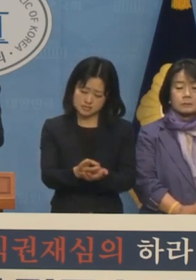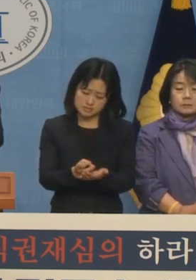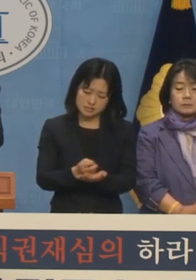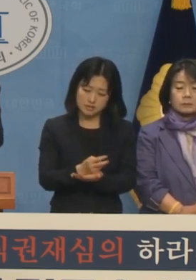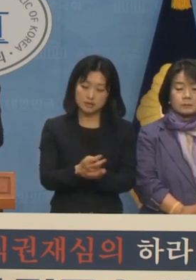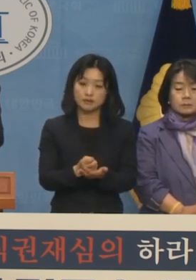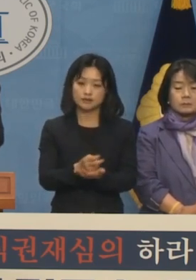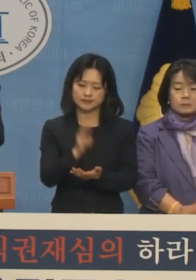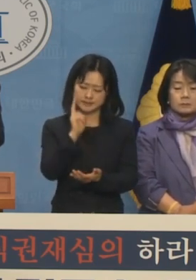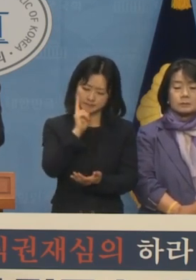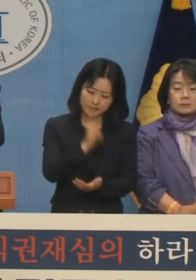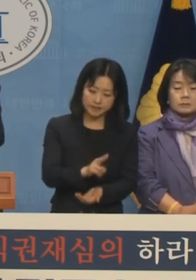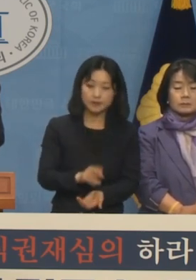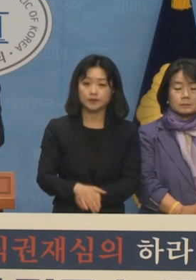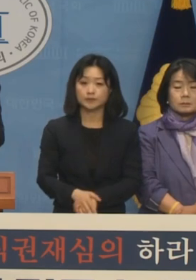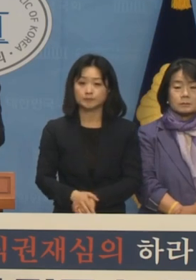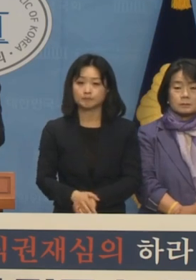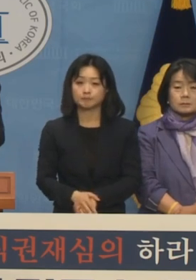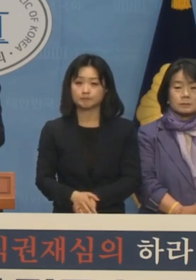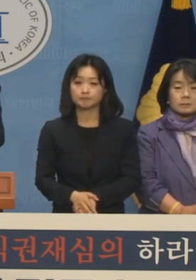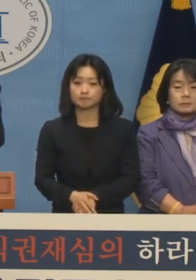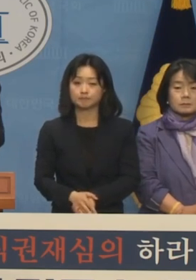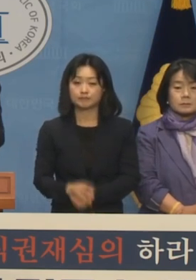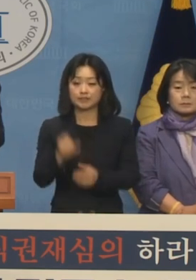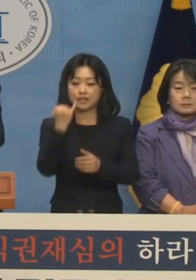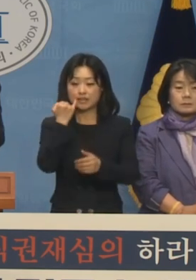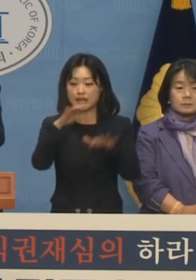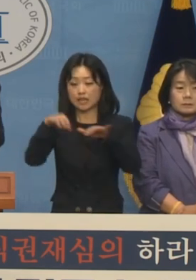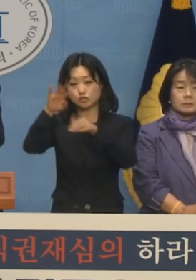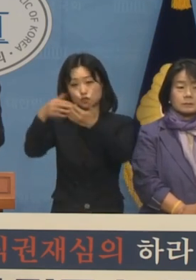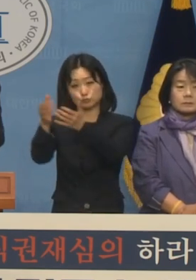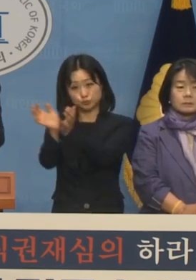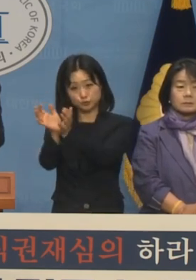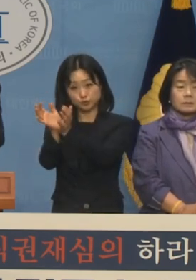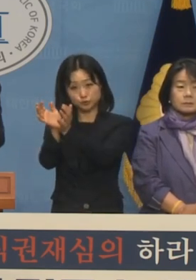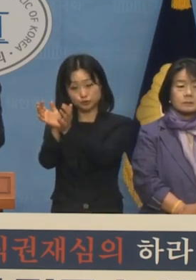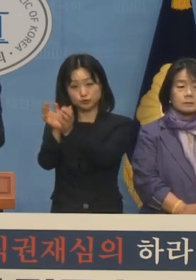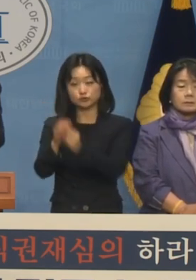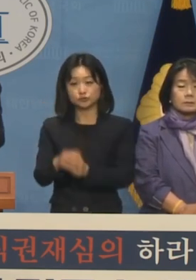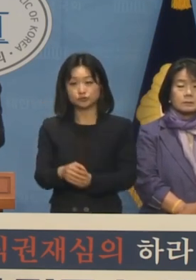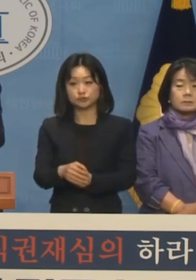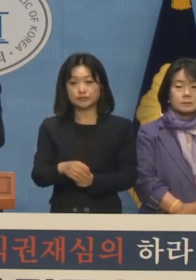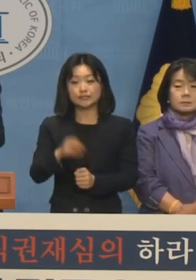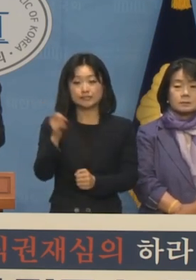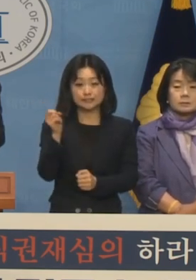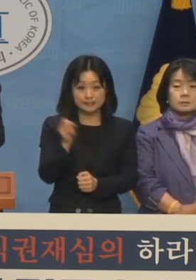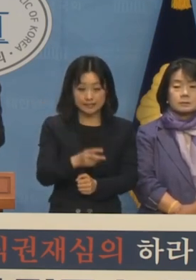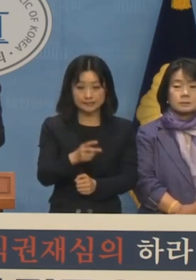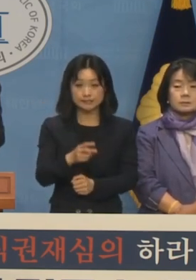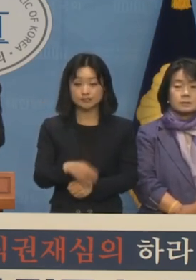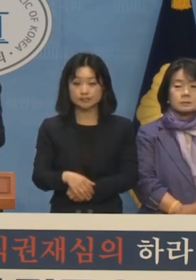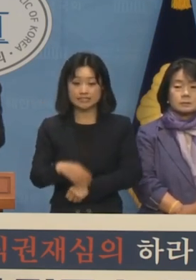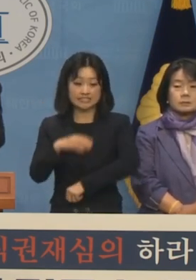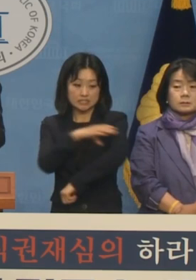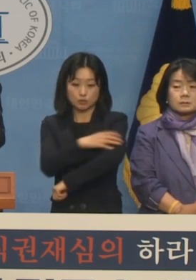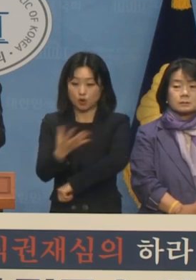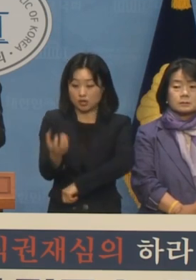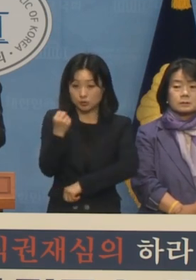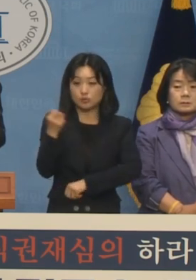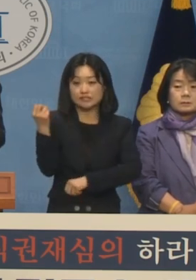상황입니다. 저희는 해수부가 직권 재심의를 할 수 있도록, 이건